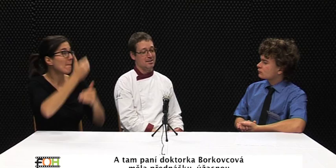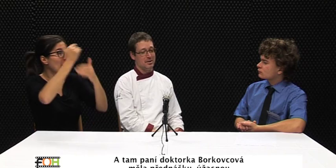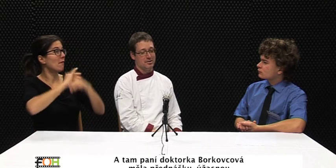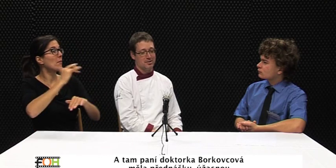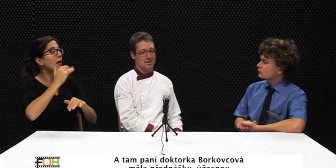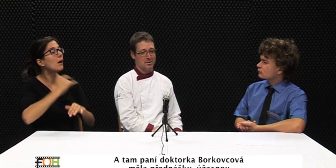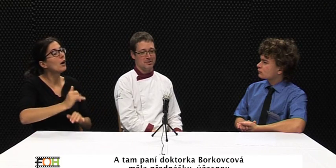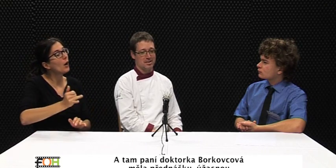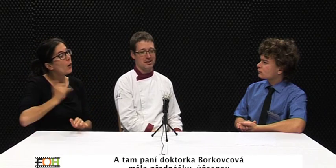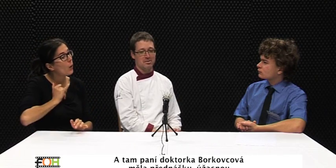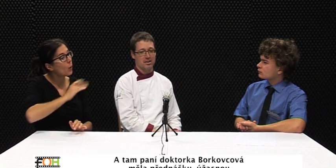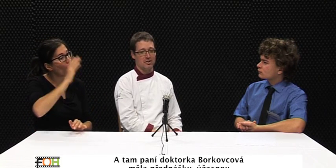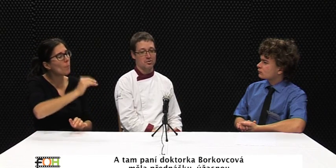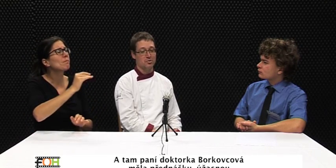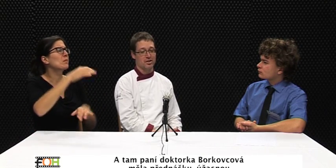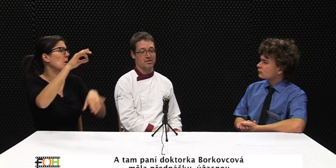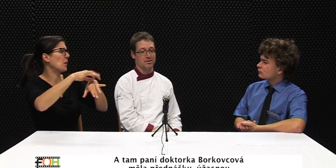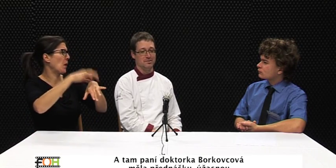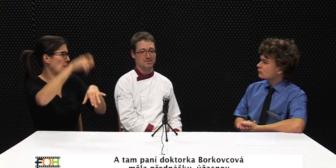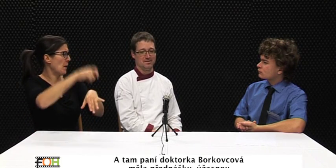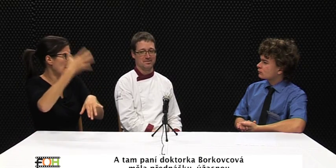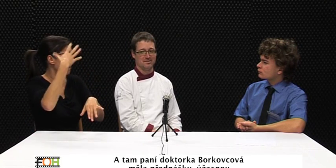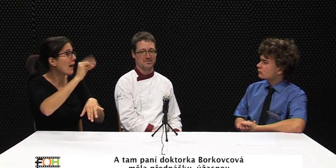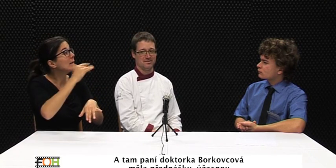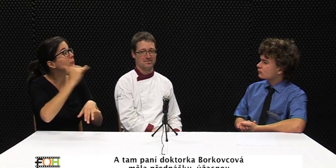A tam paní doktorka Borkovca měla přednášku úžasnou.